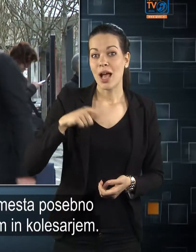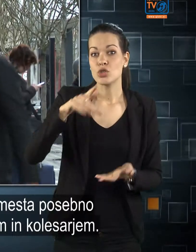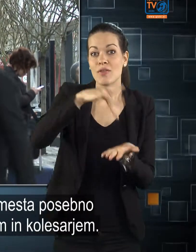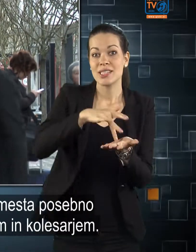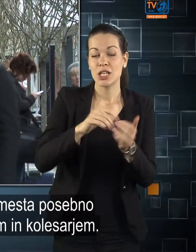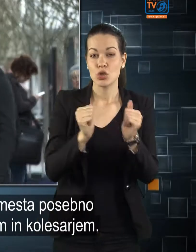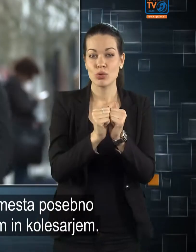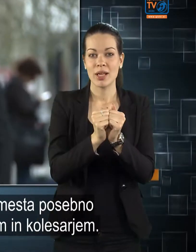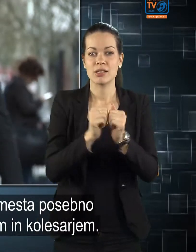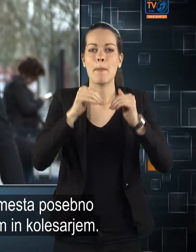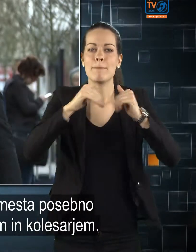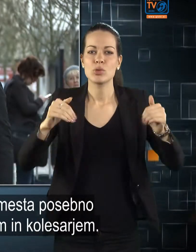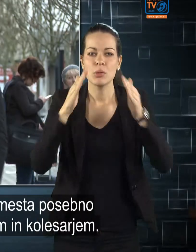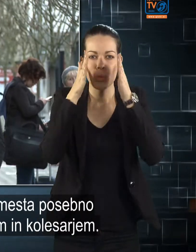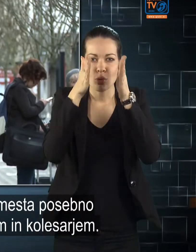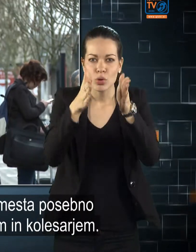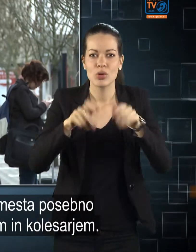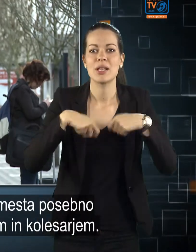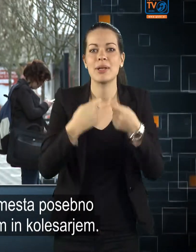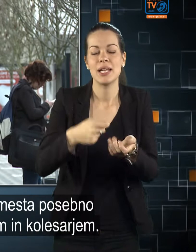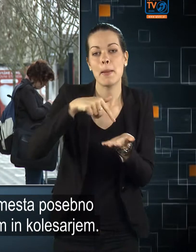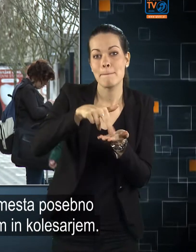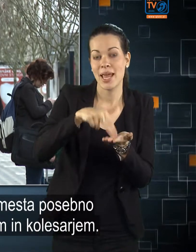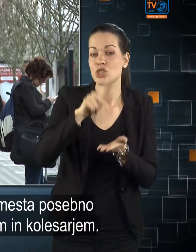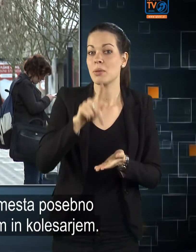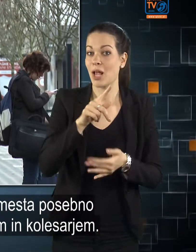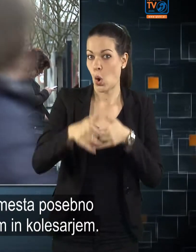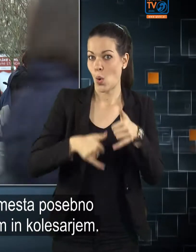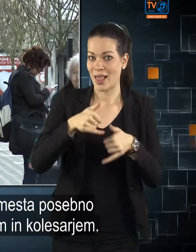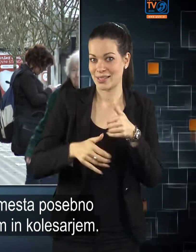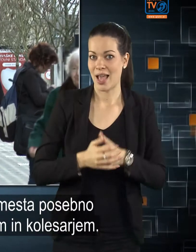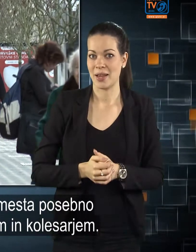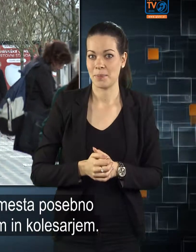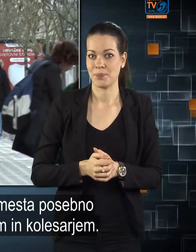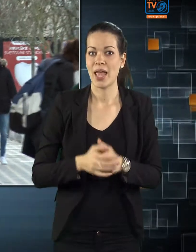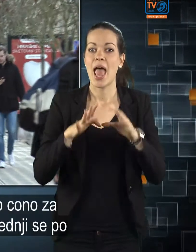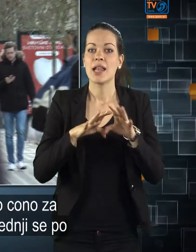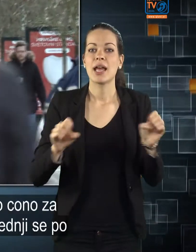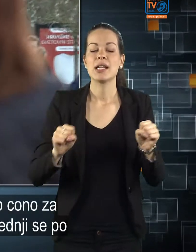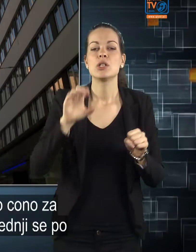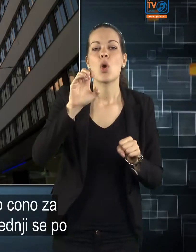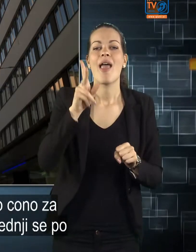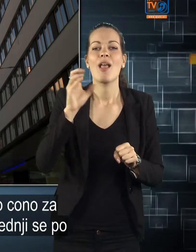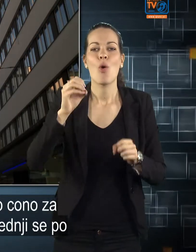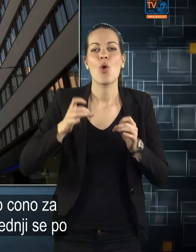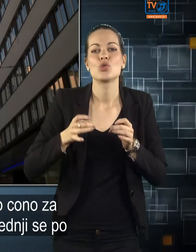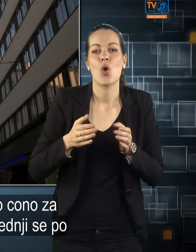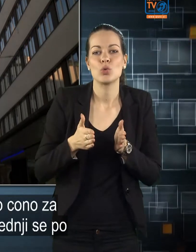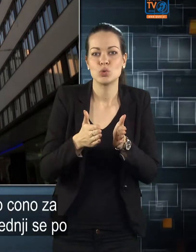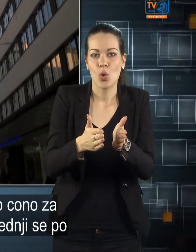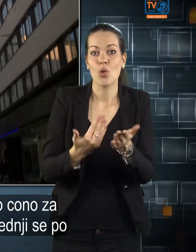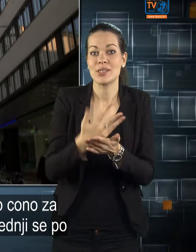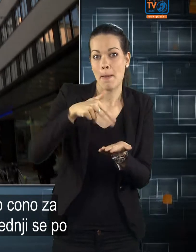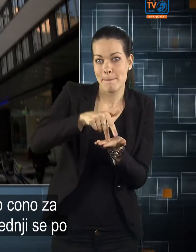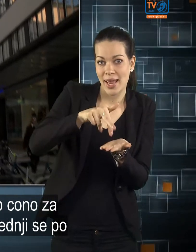V Ljubljani so v središču mesta posebno pozornost namenili pešcem in kolesarjem. Naredili so ekološko cono